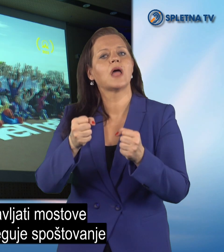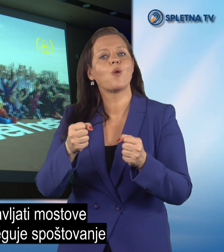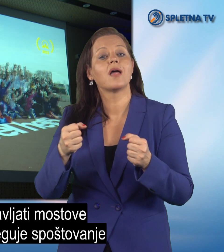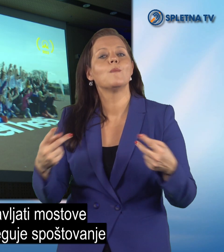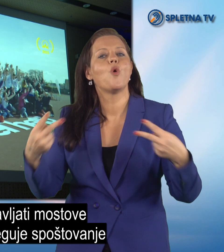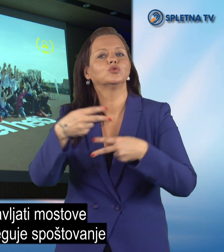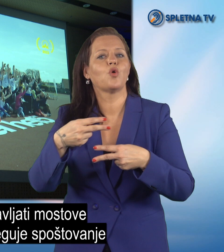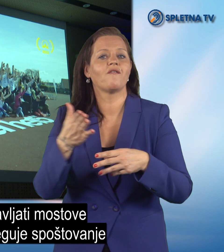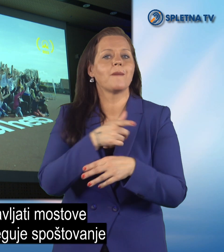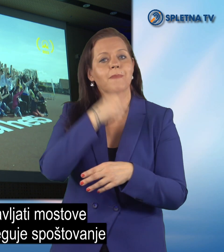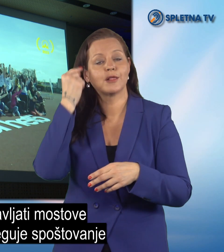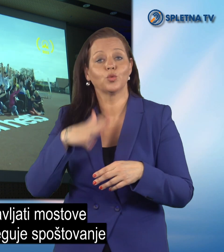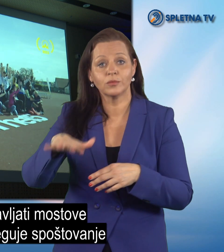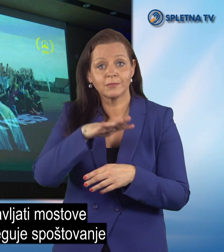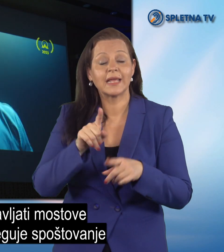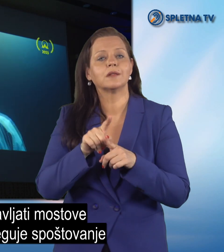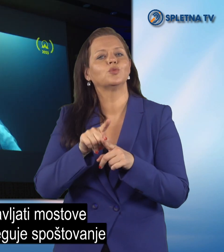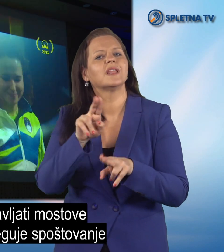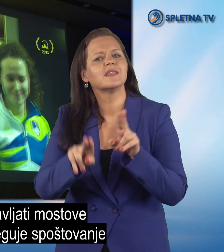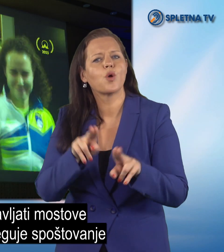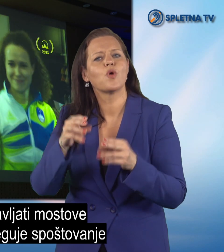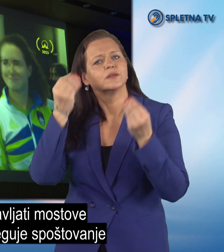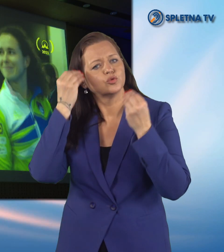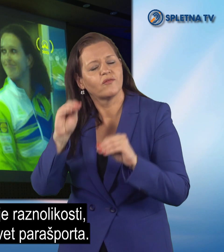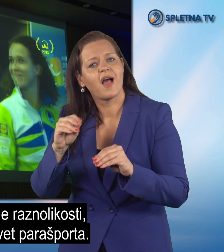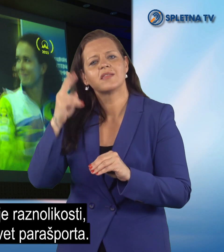pomaga postavljati mostove med ljudmi ter neguje